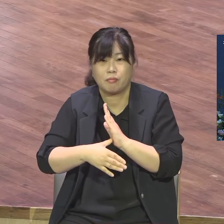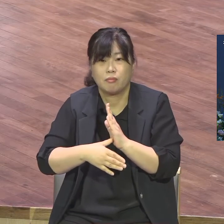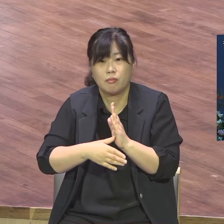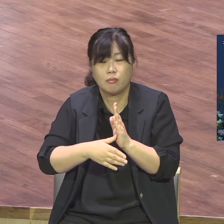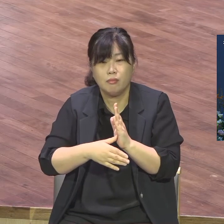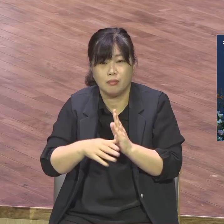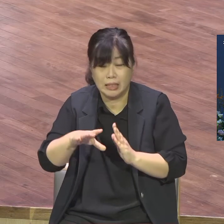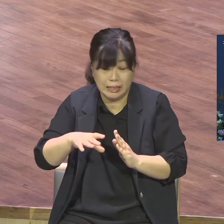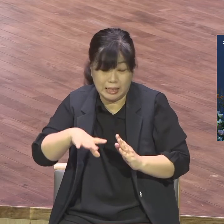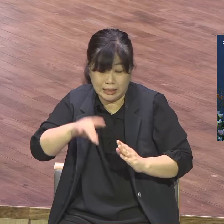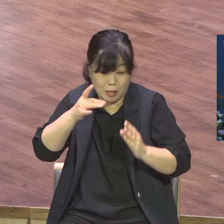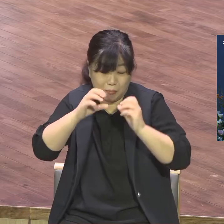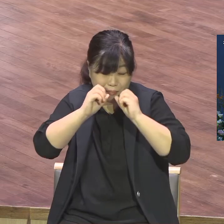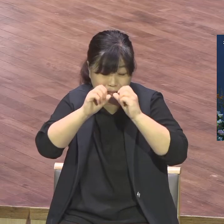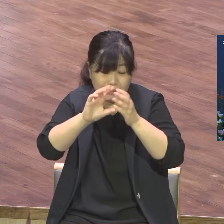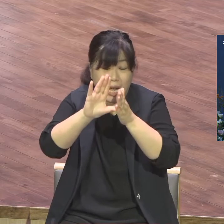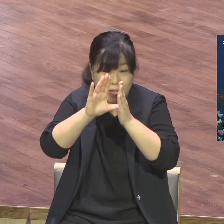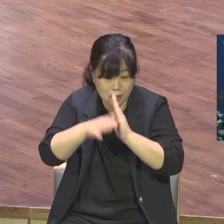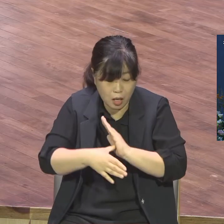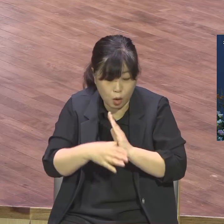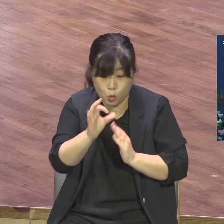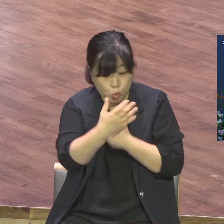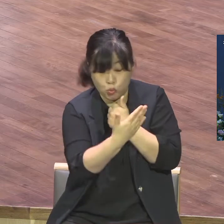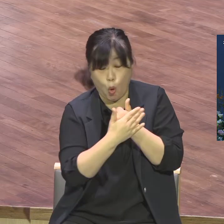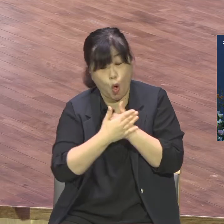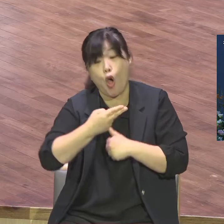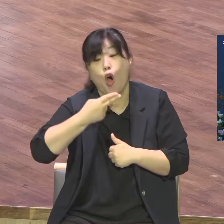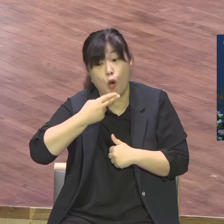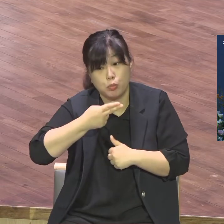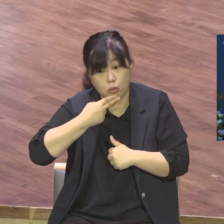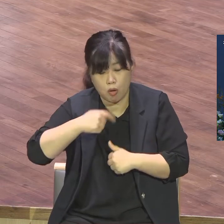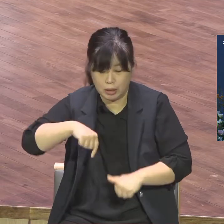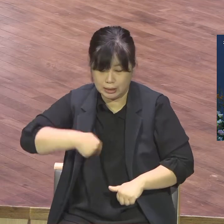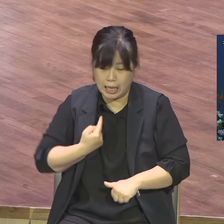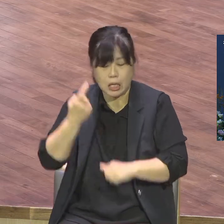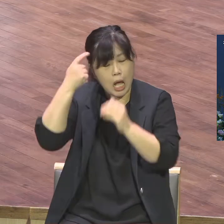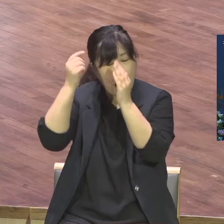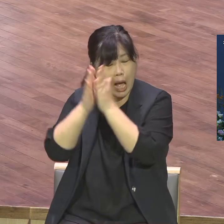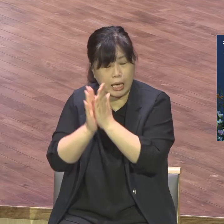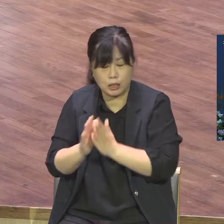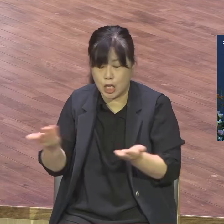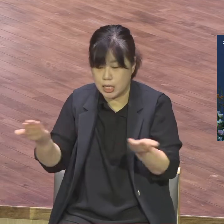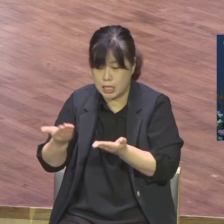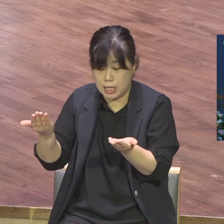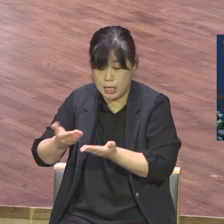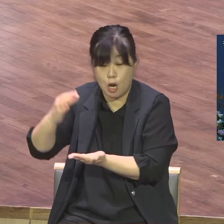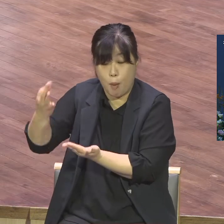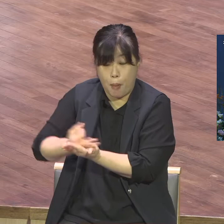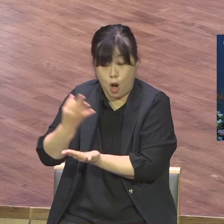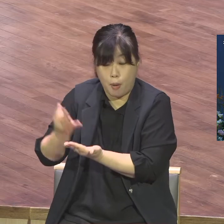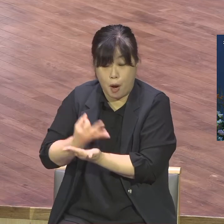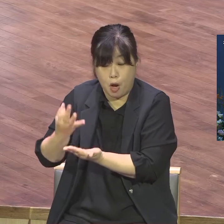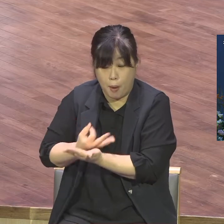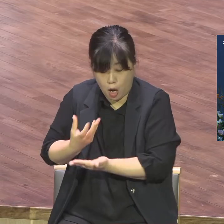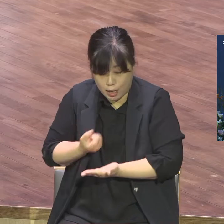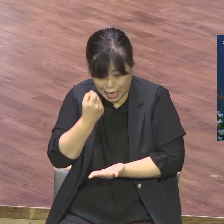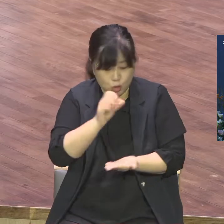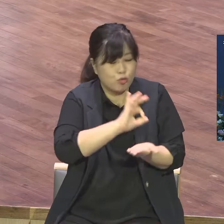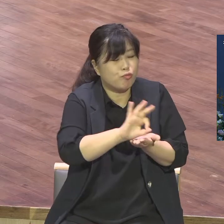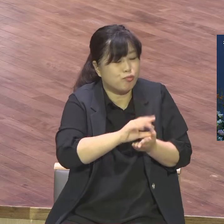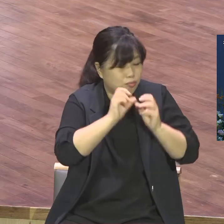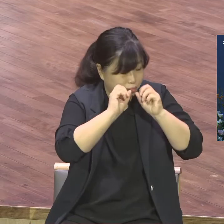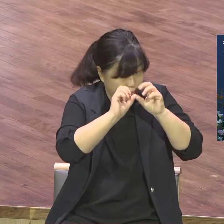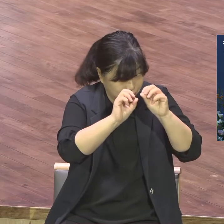아무것도 없잖아요. 그러니까 자비랑 선교를 했습니다. 사도행전 18장에 보면 고린도 지역에서 선교하면서